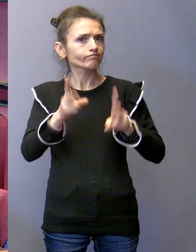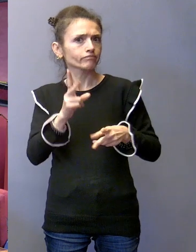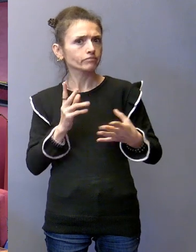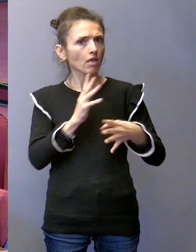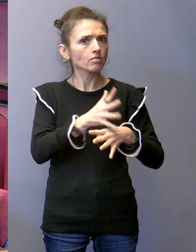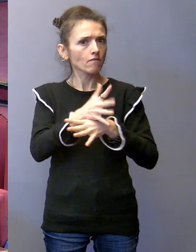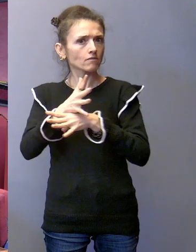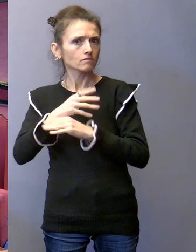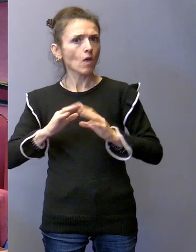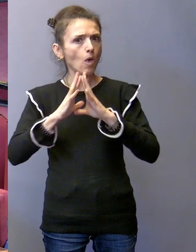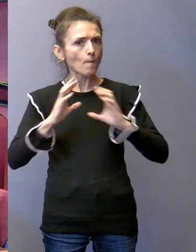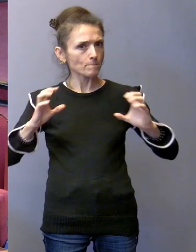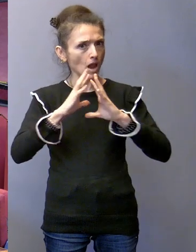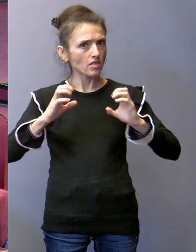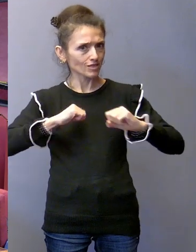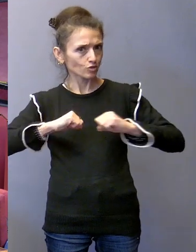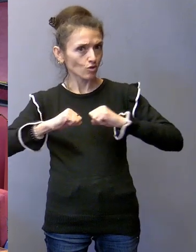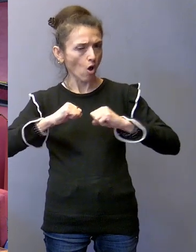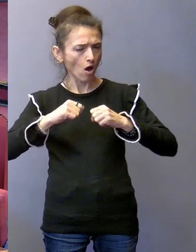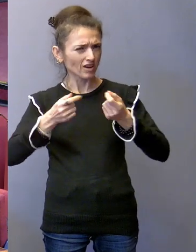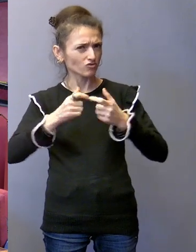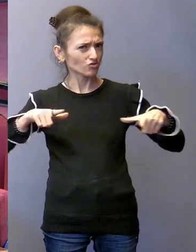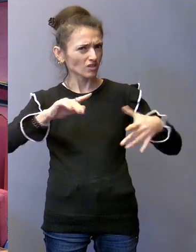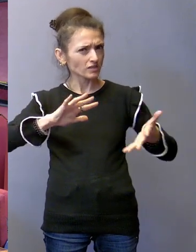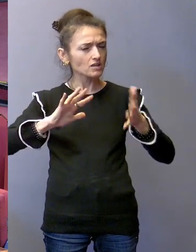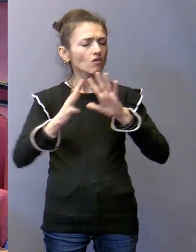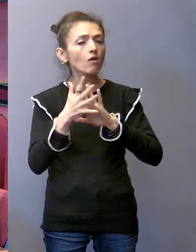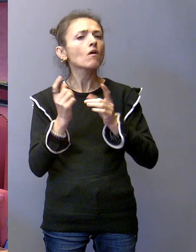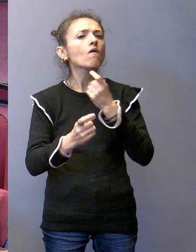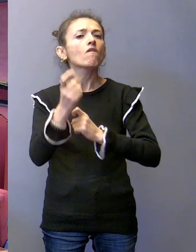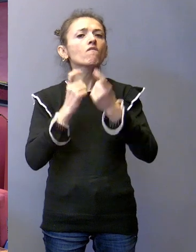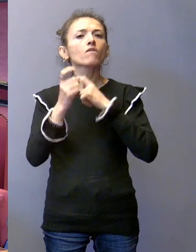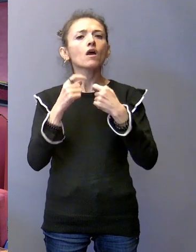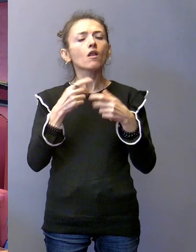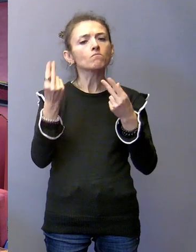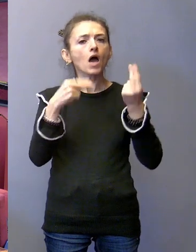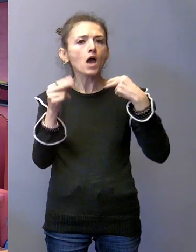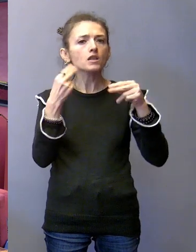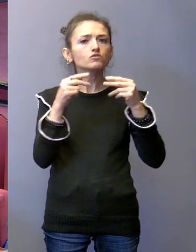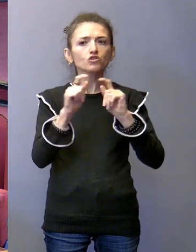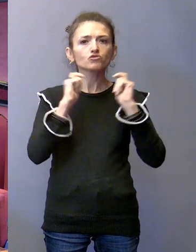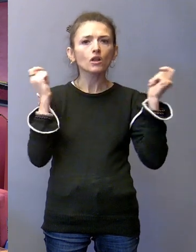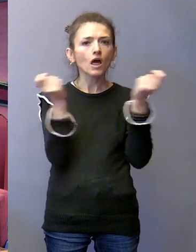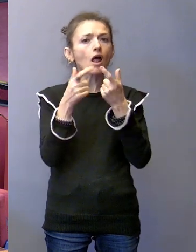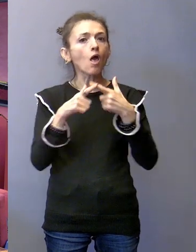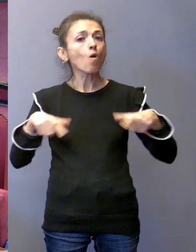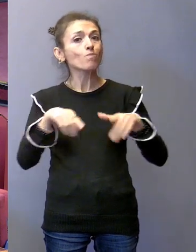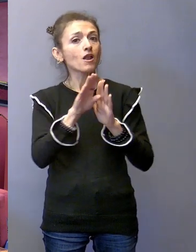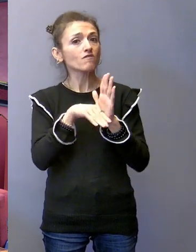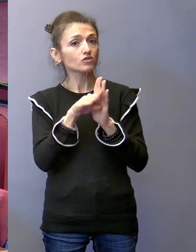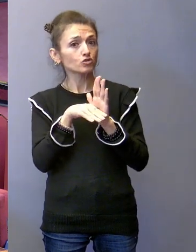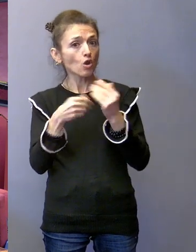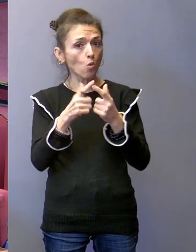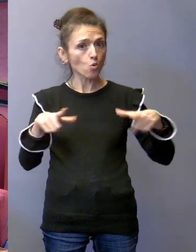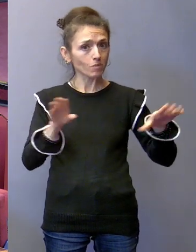imprenditoriale nella trasformazione della città Non nasce da una revisione generale della pianificazione urbanistica strategica